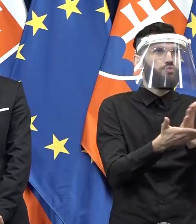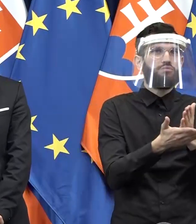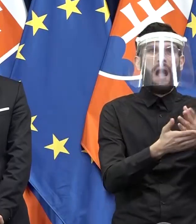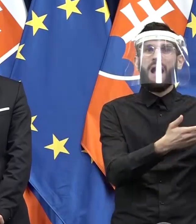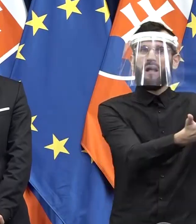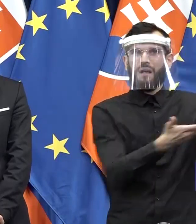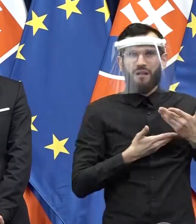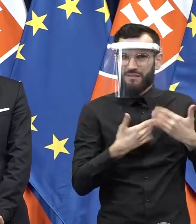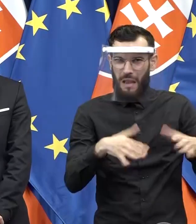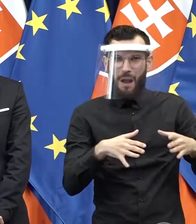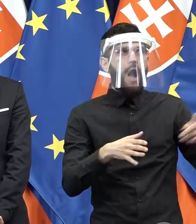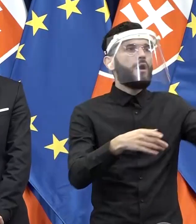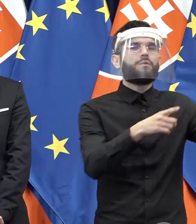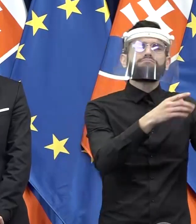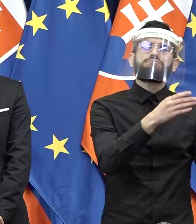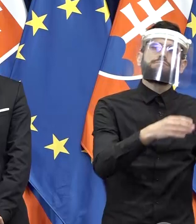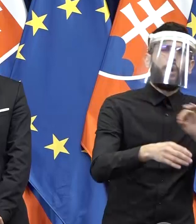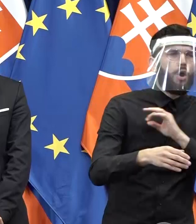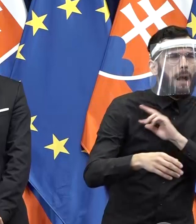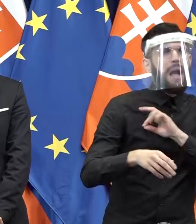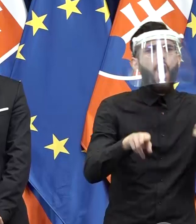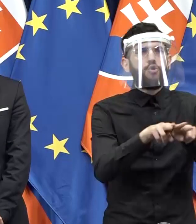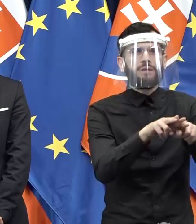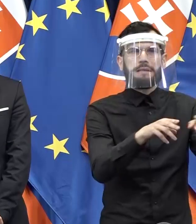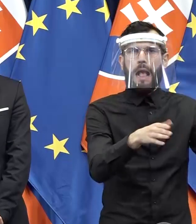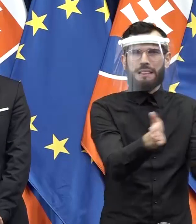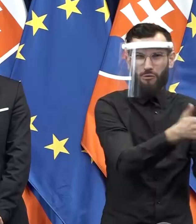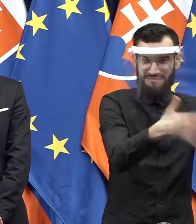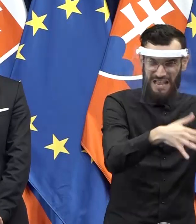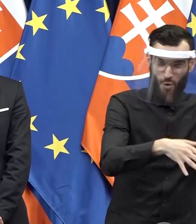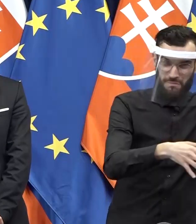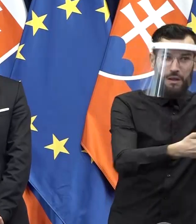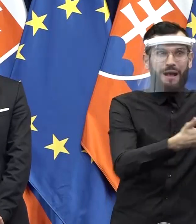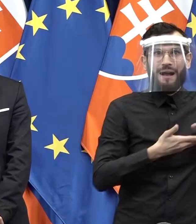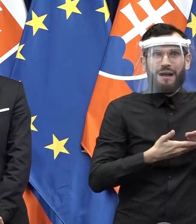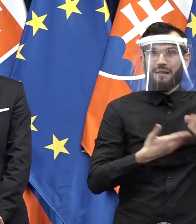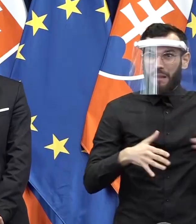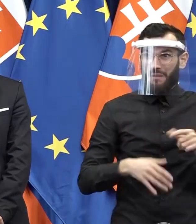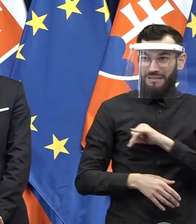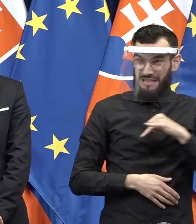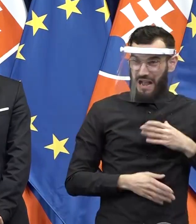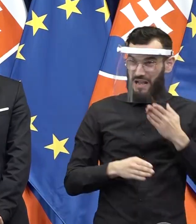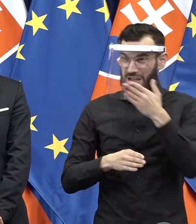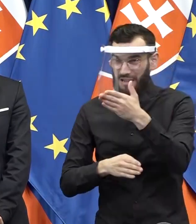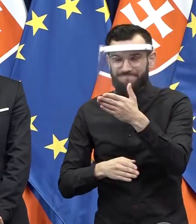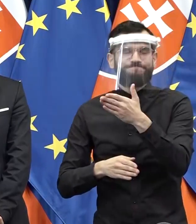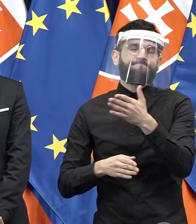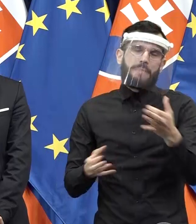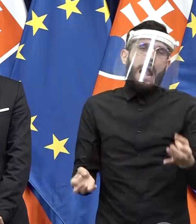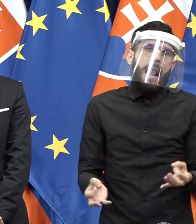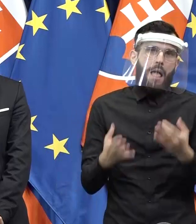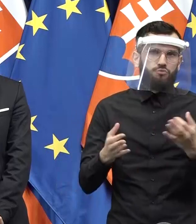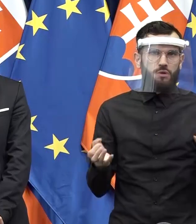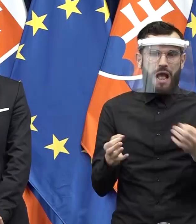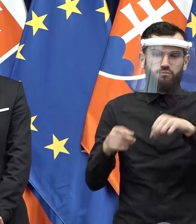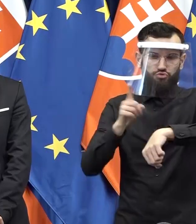donášky potravín, alebo im teda niekto z rodiny alebo z námi nezabezpečuje tú donášku potravín, aby mali umožnené sa pohybovať v